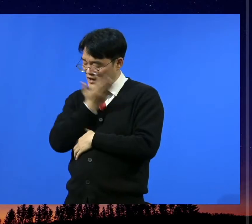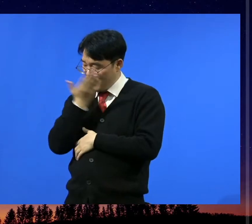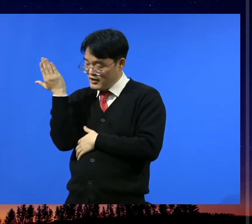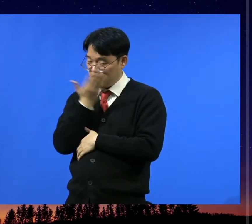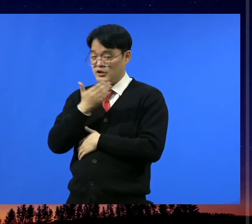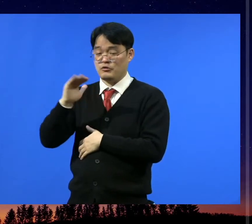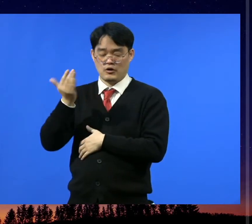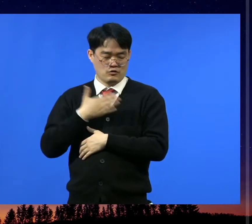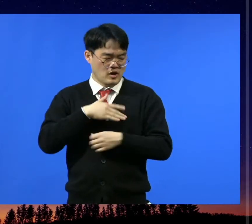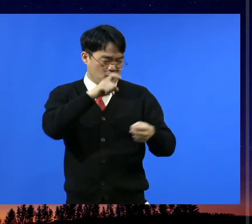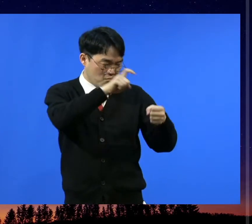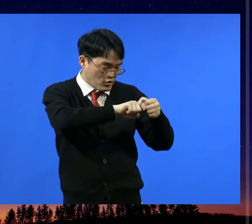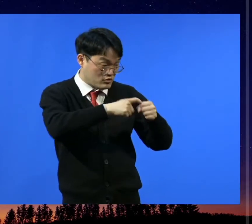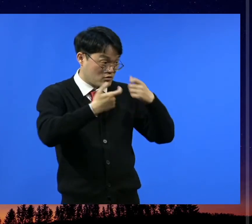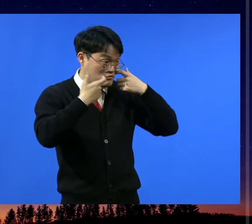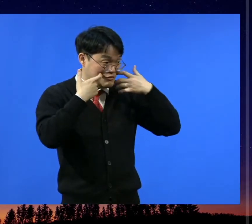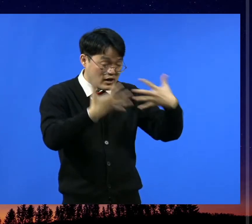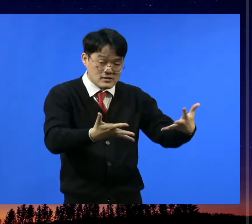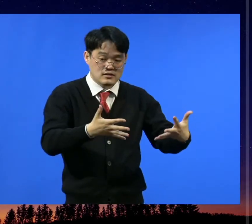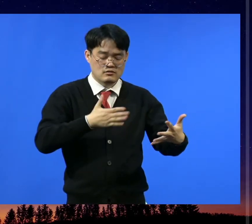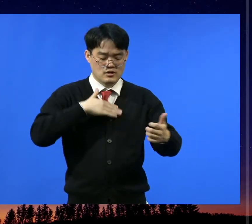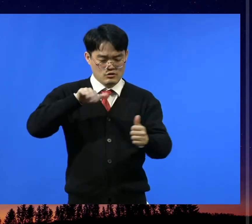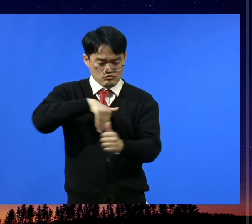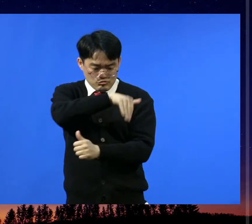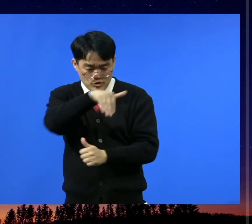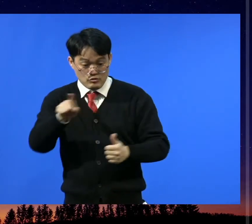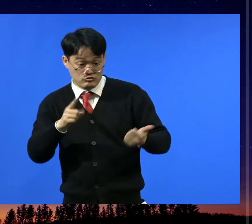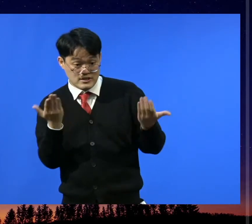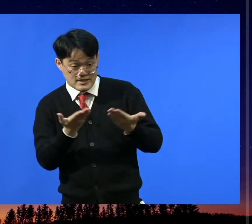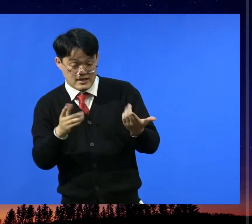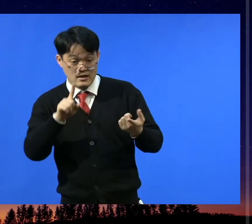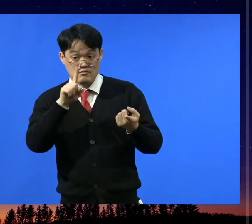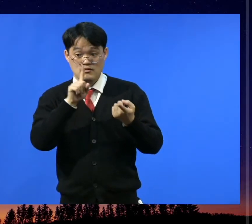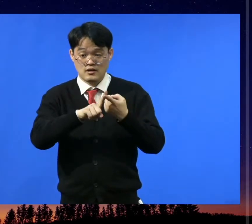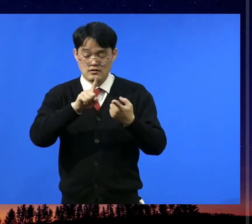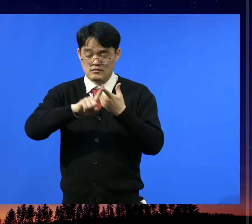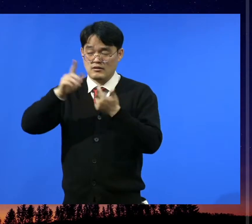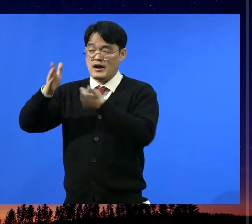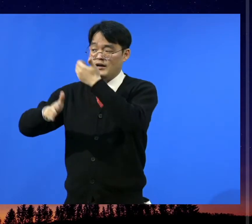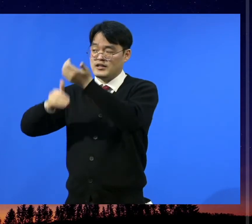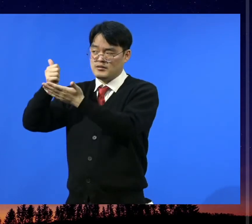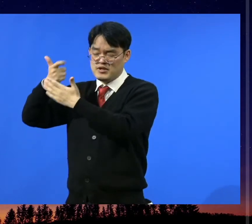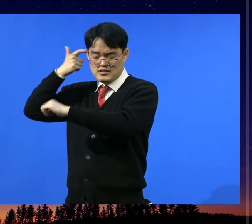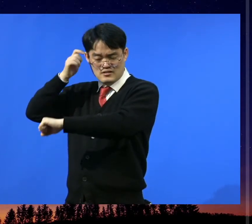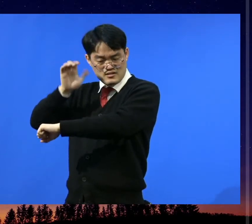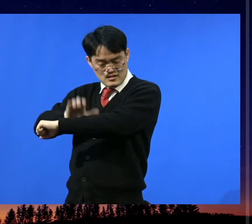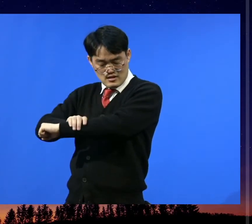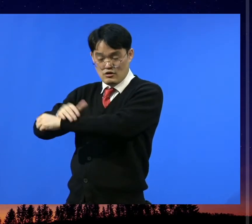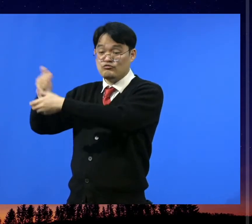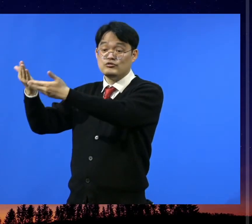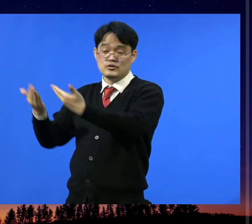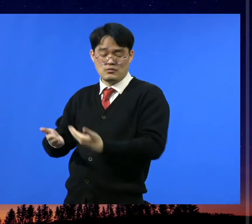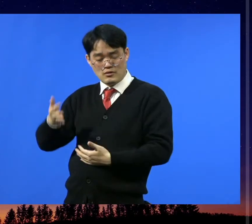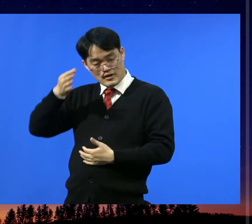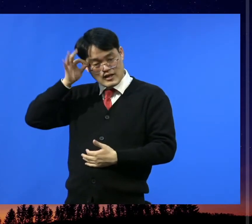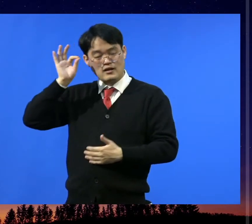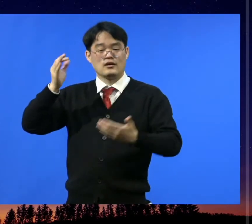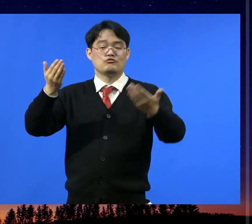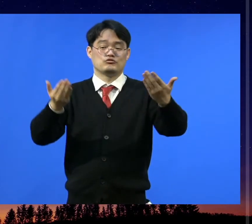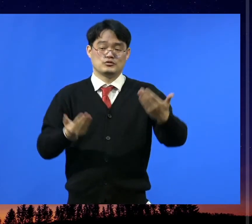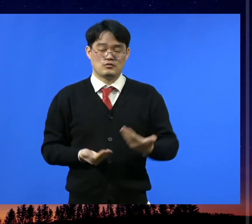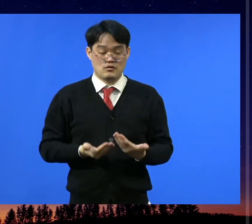내가 무엇을 기도해야 되는지 알고 내 주변에 어떤 일들이 일어나는 것에 대해서 하나님이 해안을 주시고 깨닫게 하시고